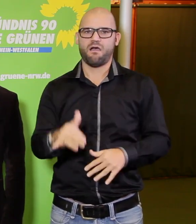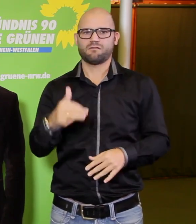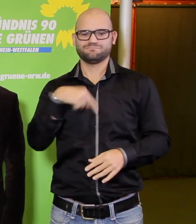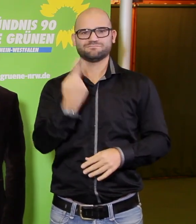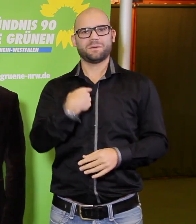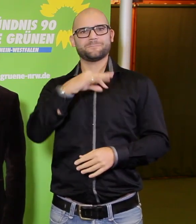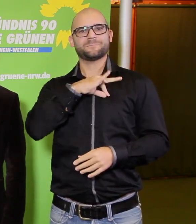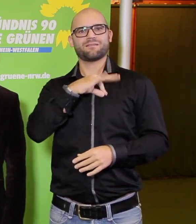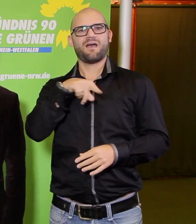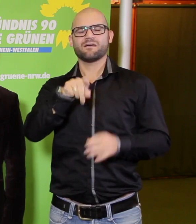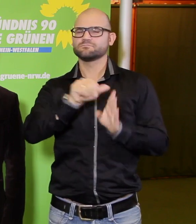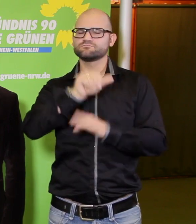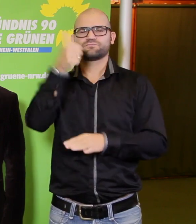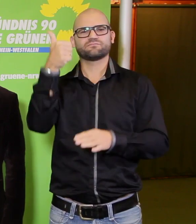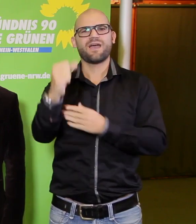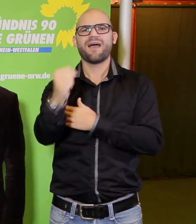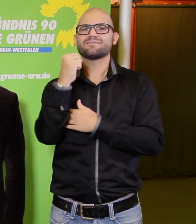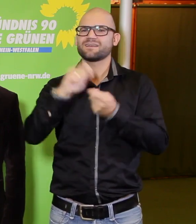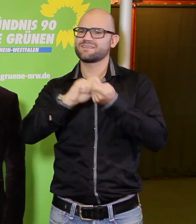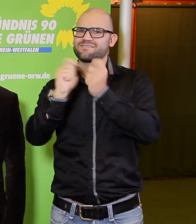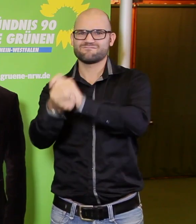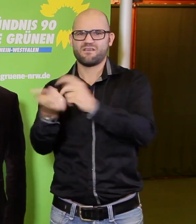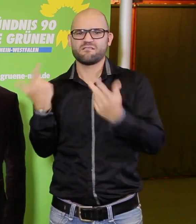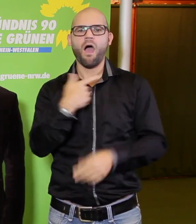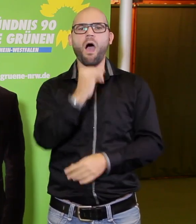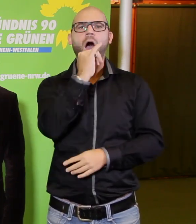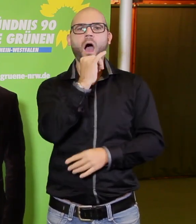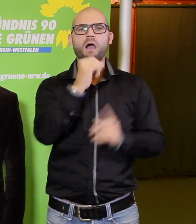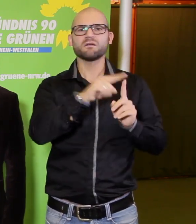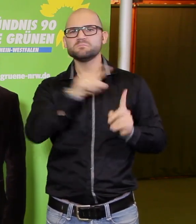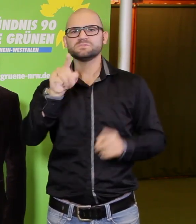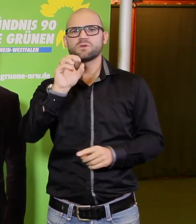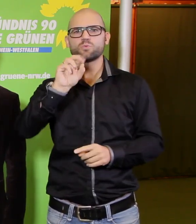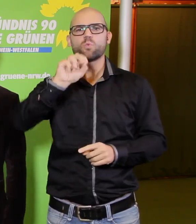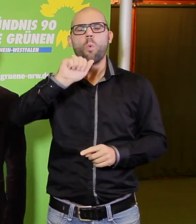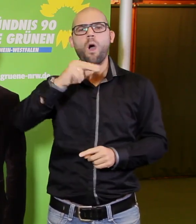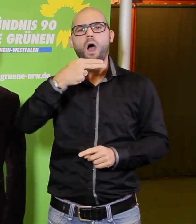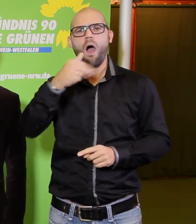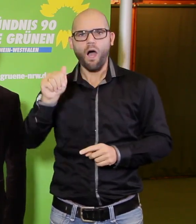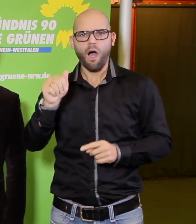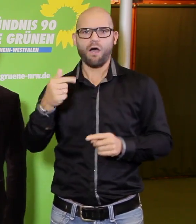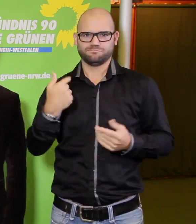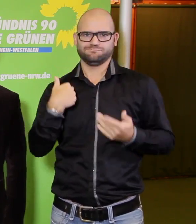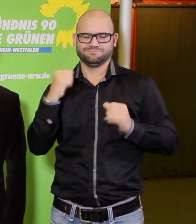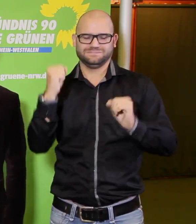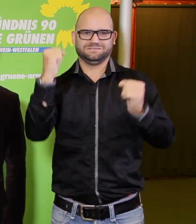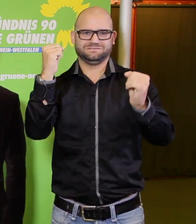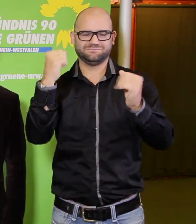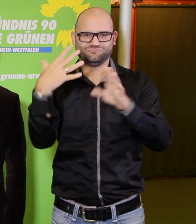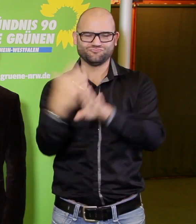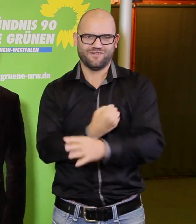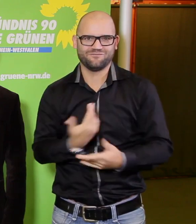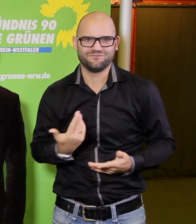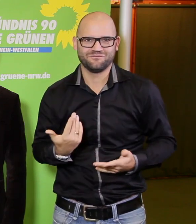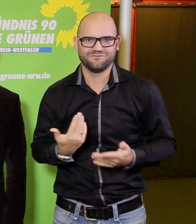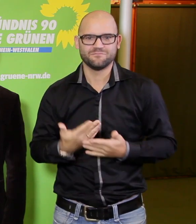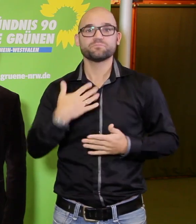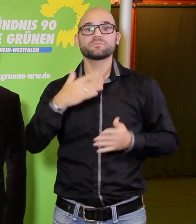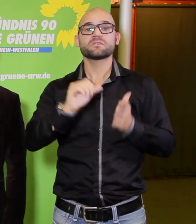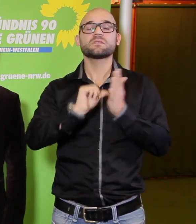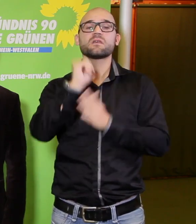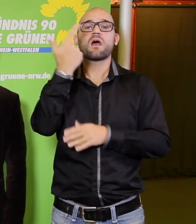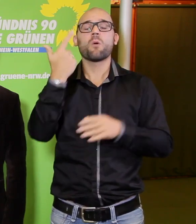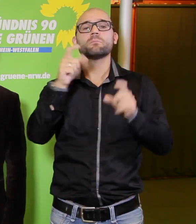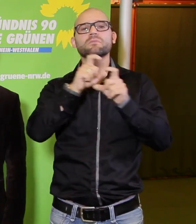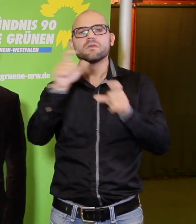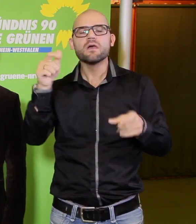am glaubhaftesten steht. Von Hagen bis Doha, sag ich mal, haben wir heute den Bogen gespannt und eins unserer zentralen Wahlkampfthemen